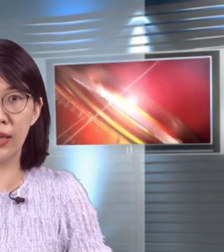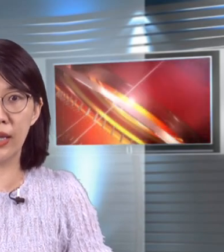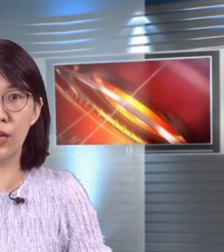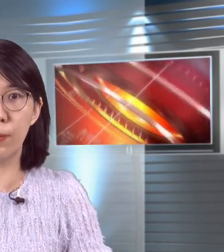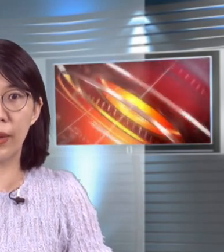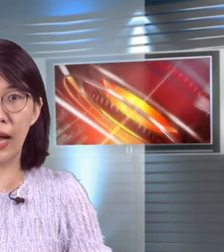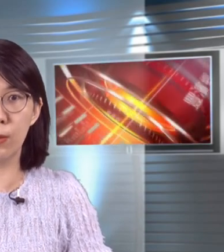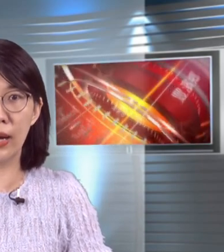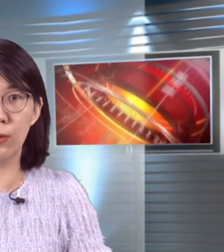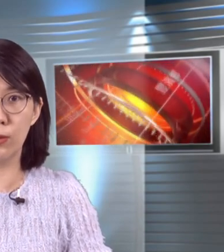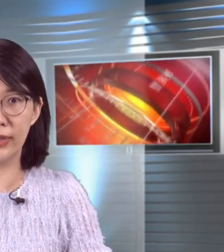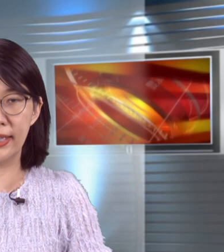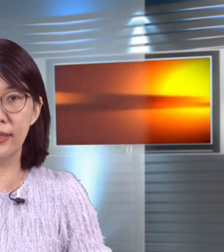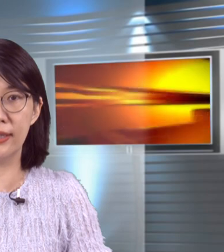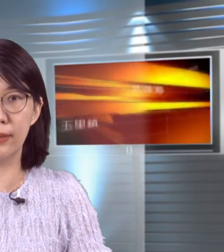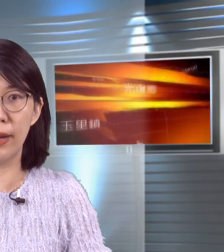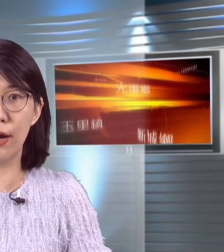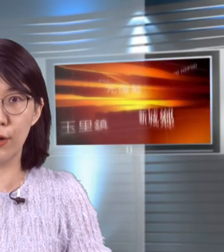案病例有